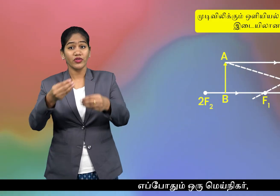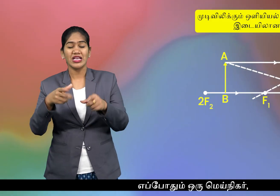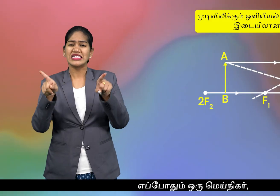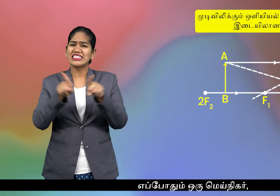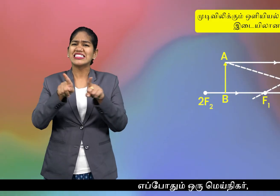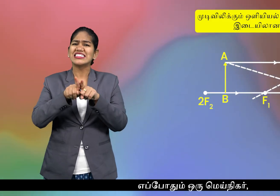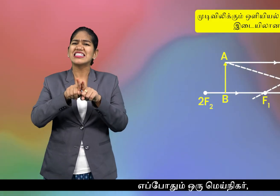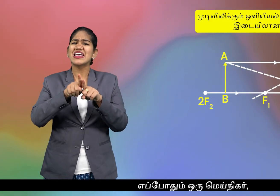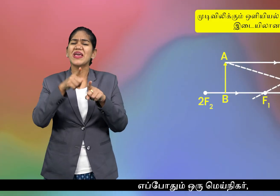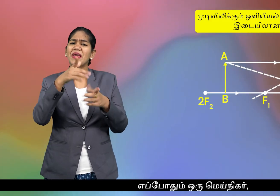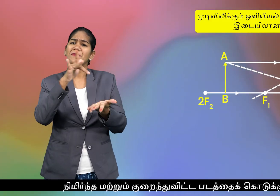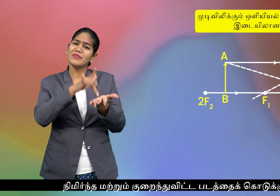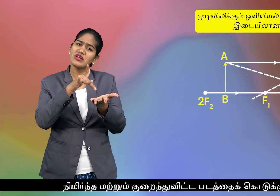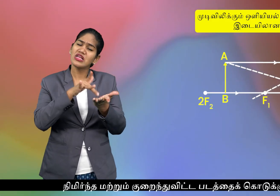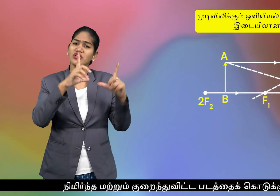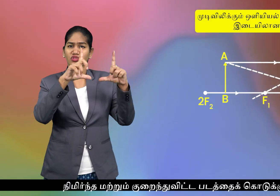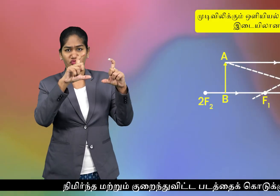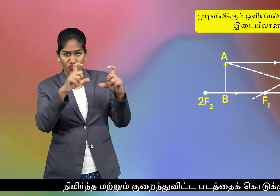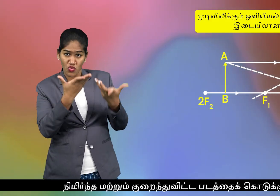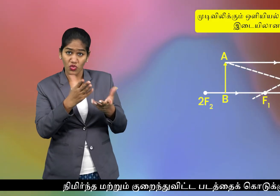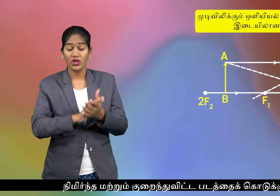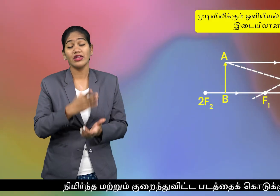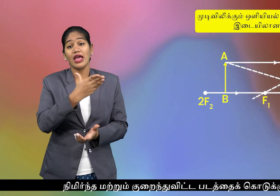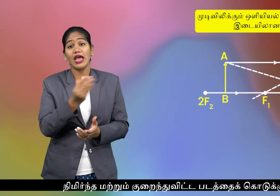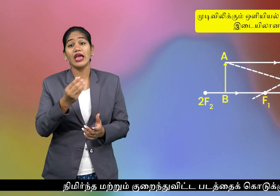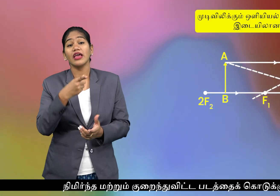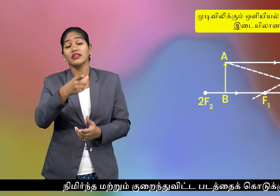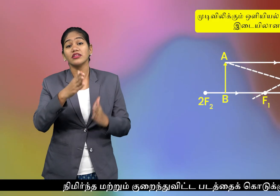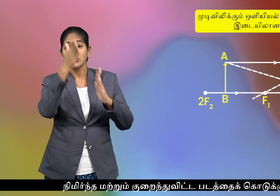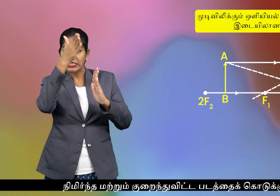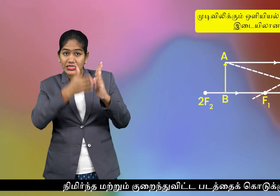எப்போதும் ஒரு மெய்நிகர், நிமிர்ந்த மற்றும் குறைந்துவிட்ட படத்தை கொடுக்கும்.